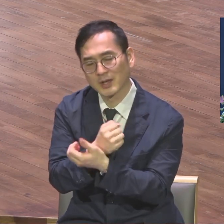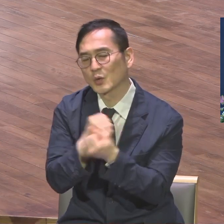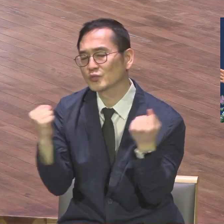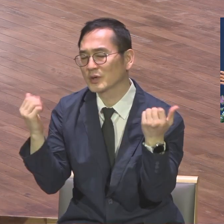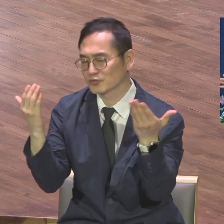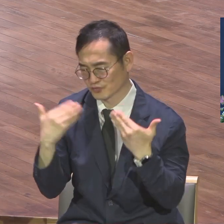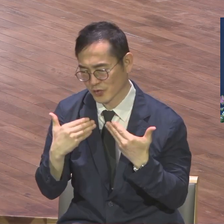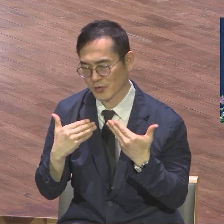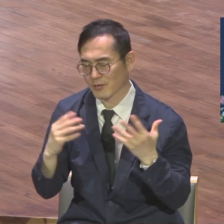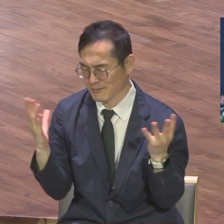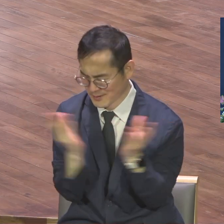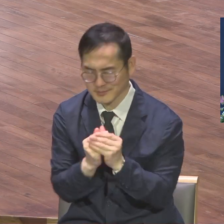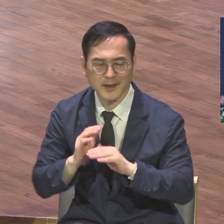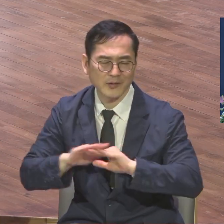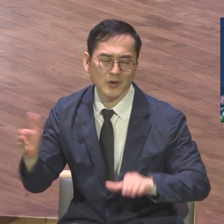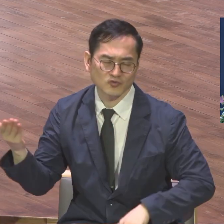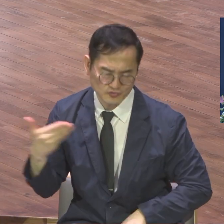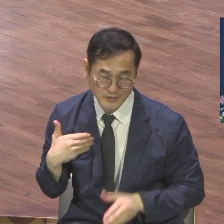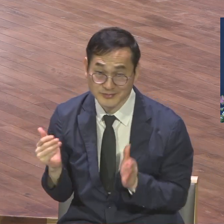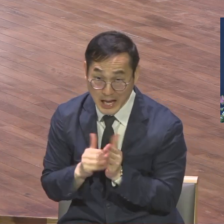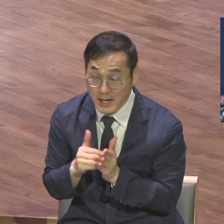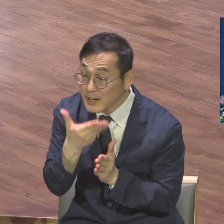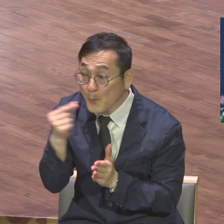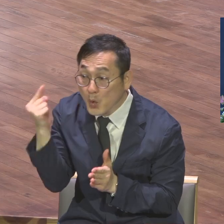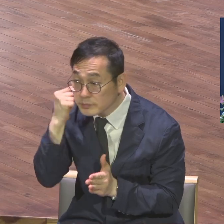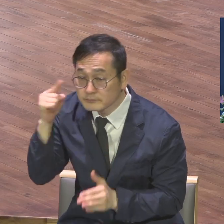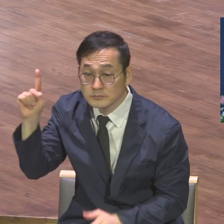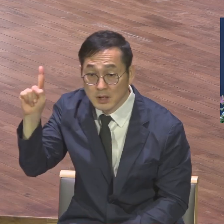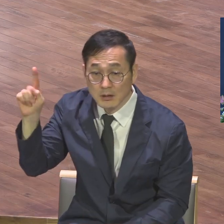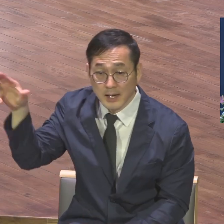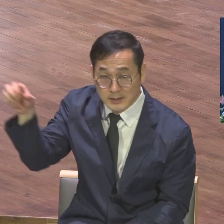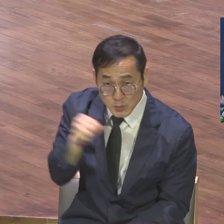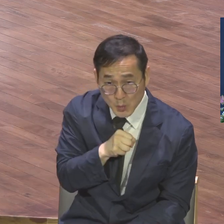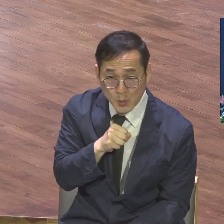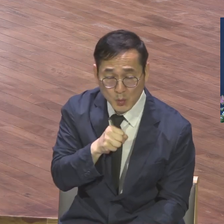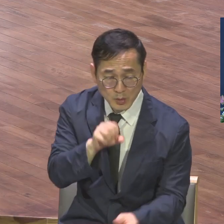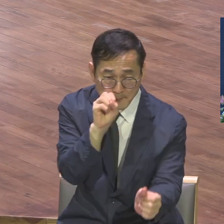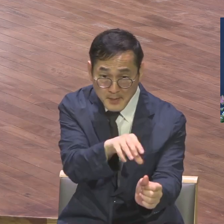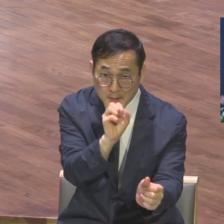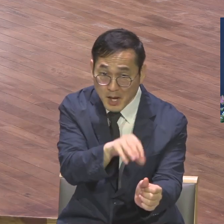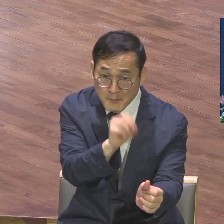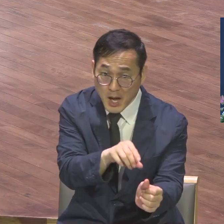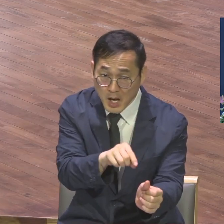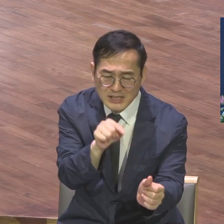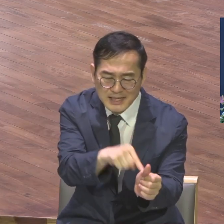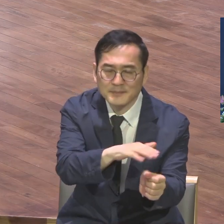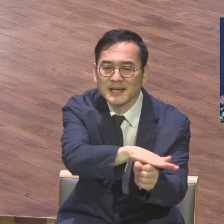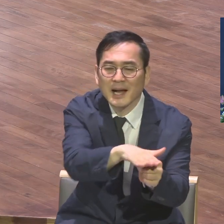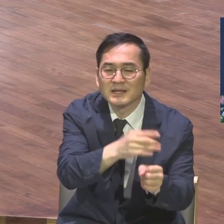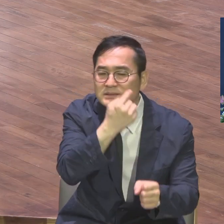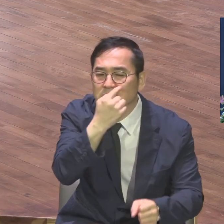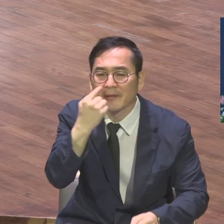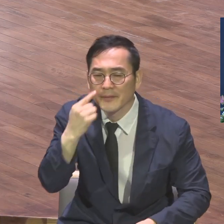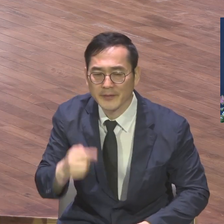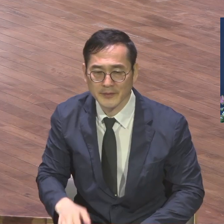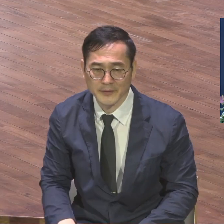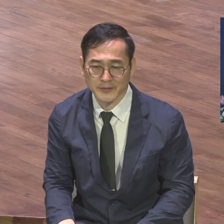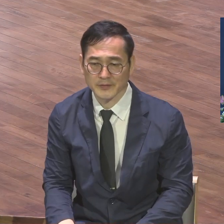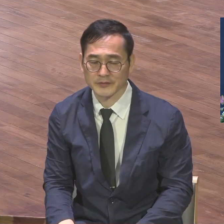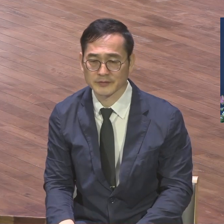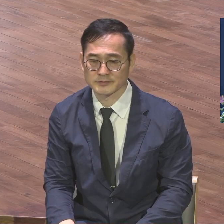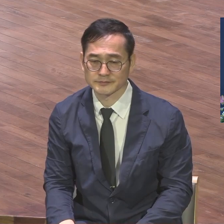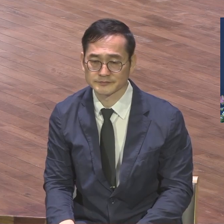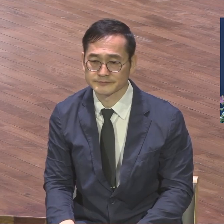다 완벽하게 해결하셨다는 이 영적 진리를 전해주는 것이 최고 사랑이에요.